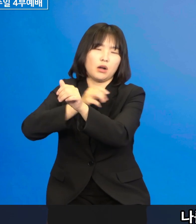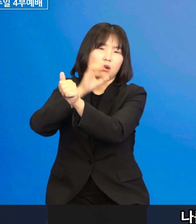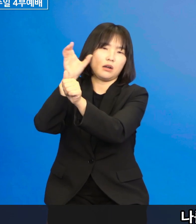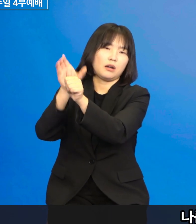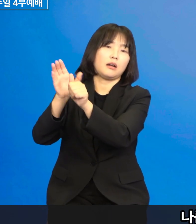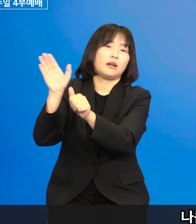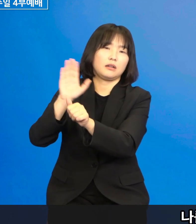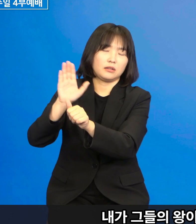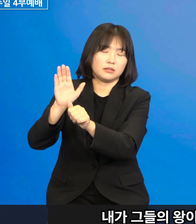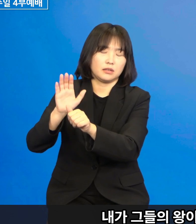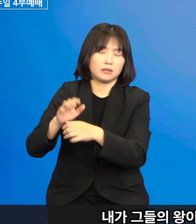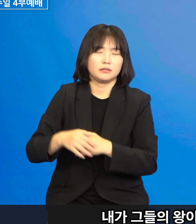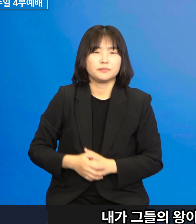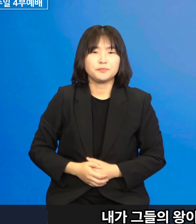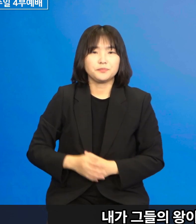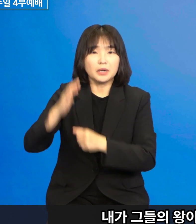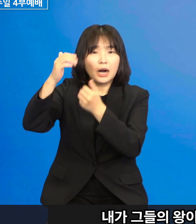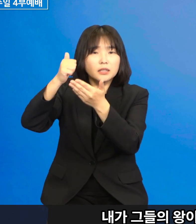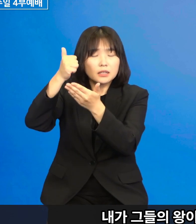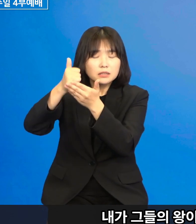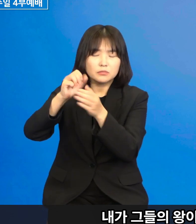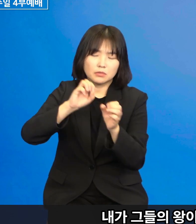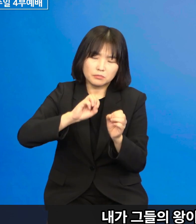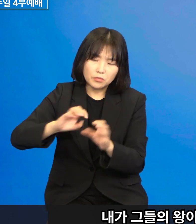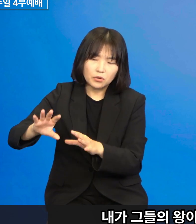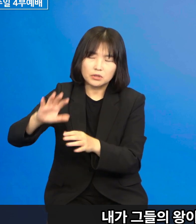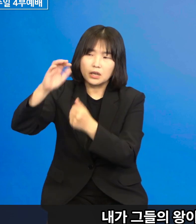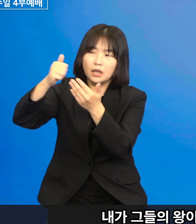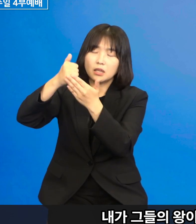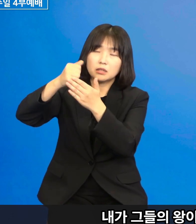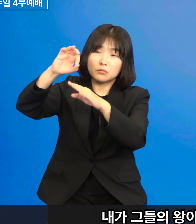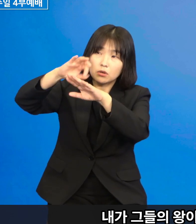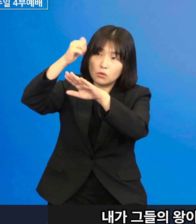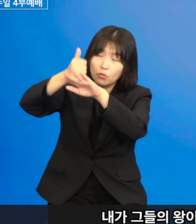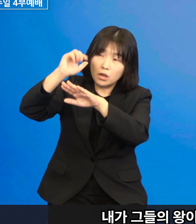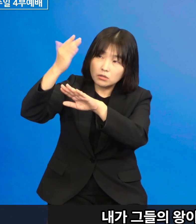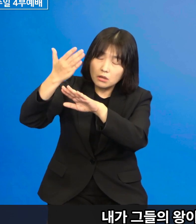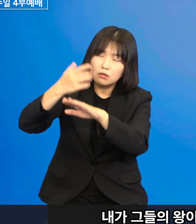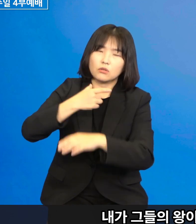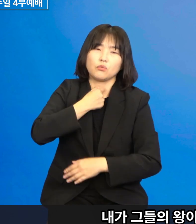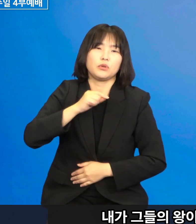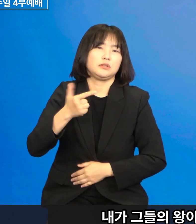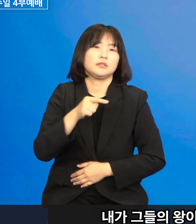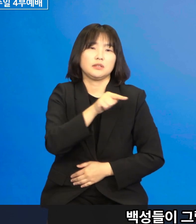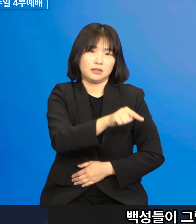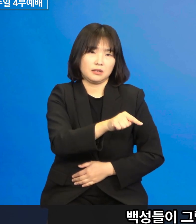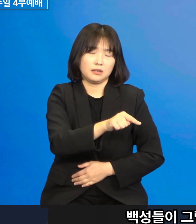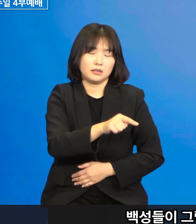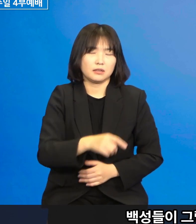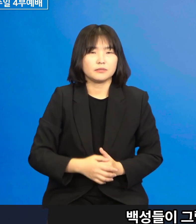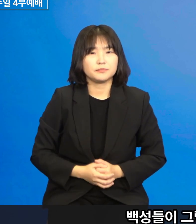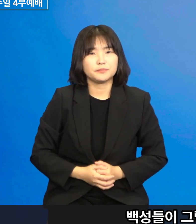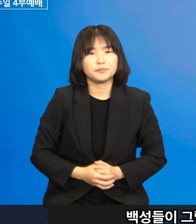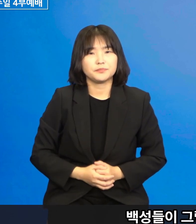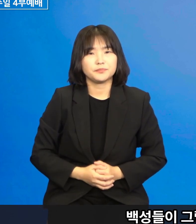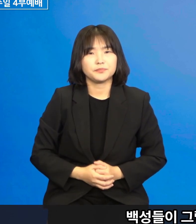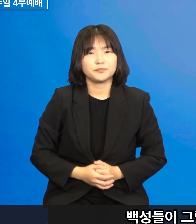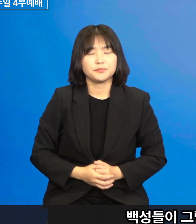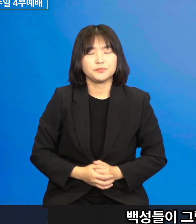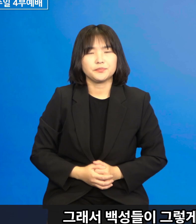나를 버렸다. 내가 그들의 왕이 되는 것을 원치 않는다. 백성들이 그렇게